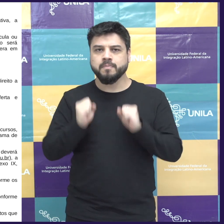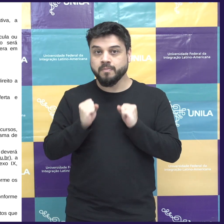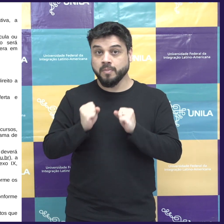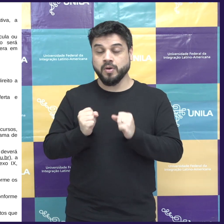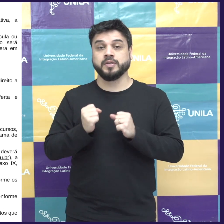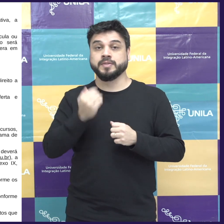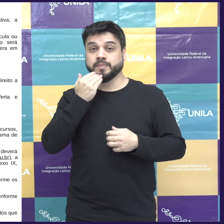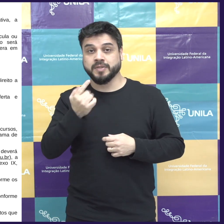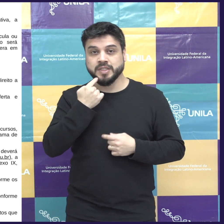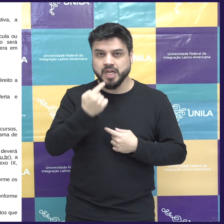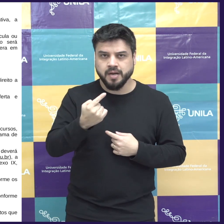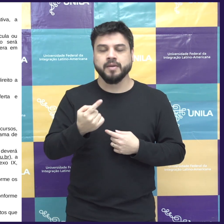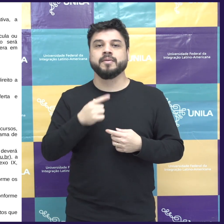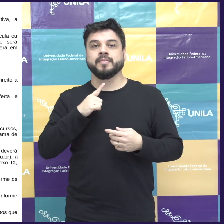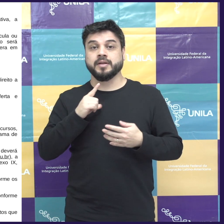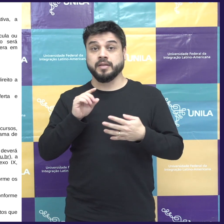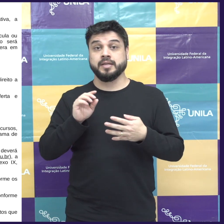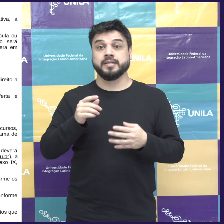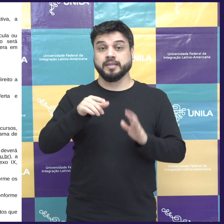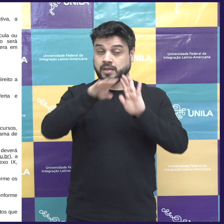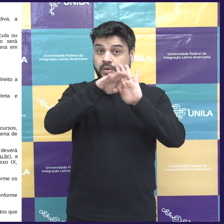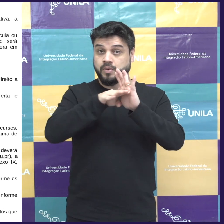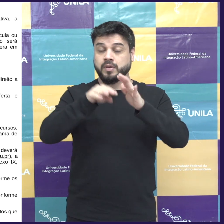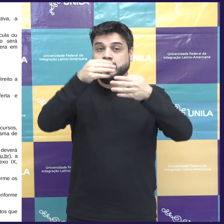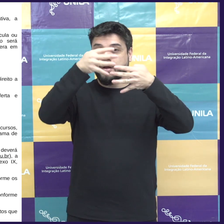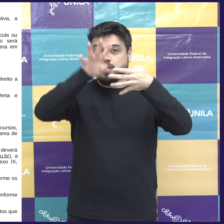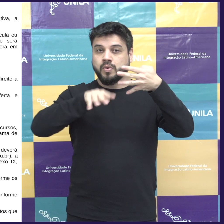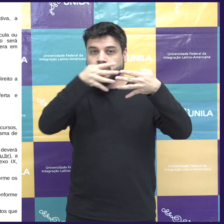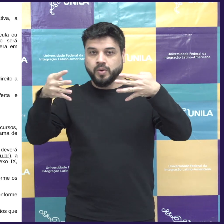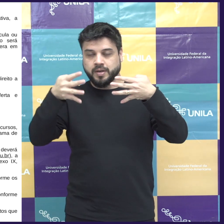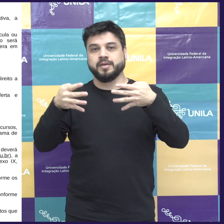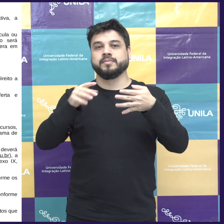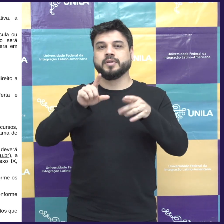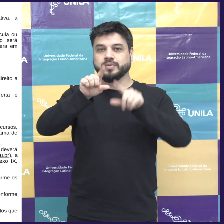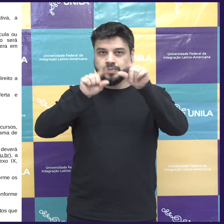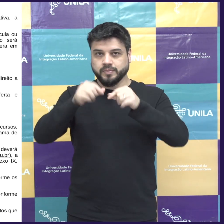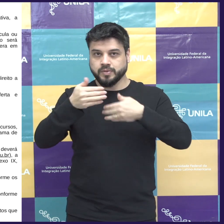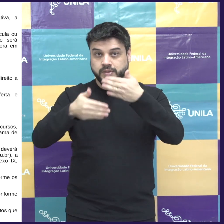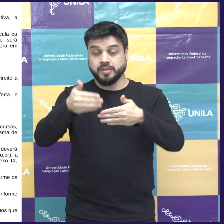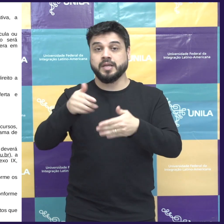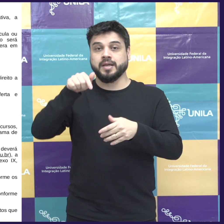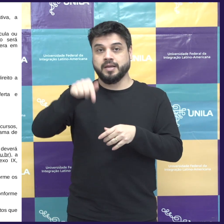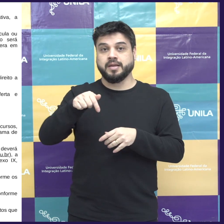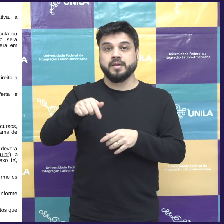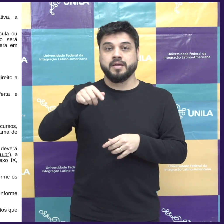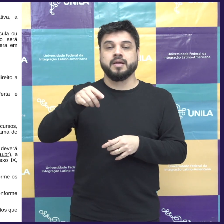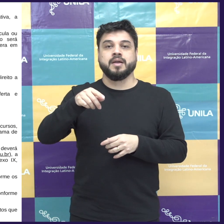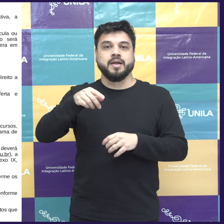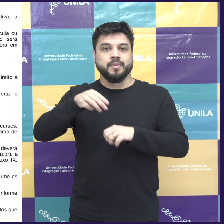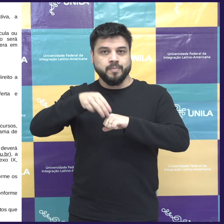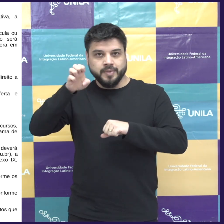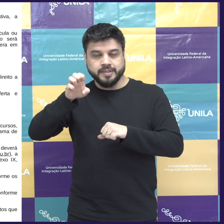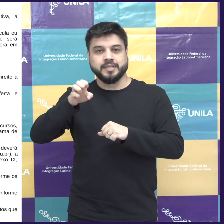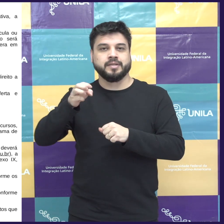recursos, conforme estabelecido no cronograma do edital do processo seletivo do Programa de Pós-Graduação em